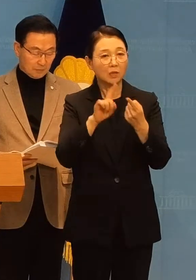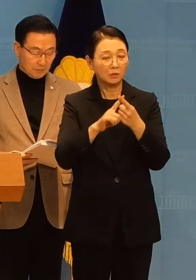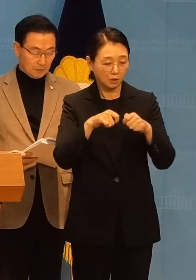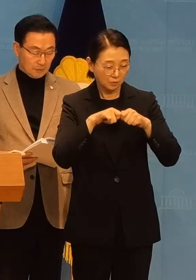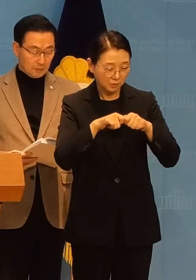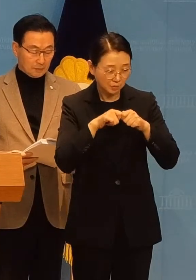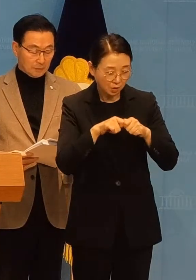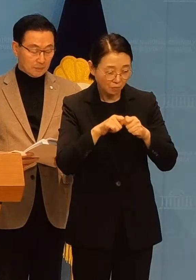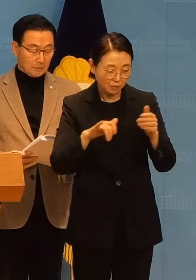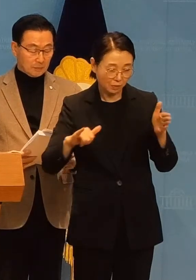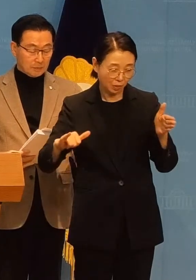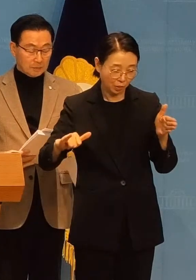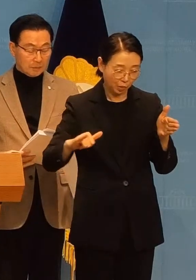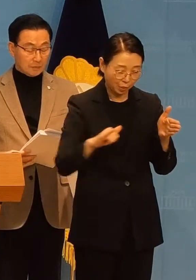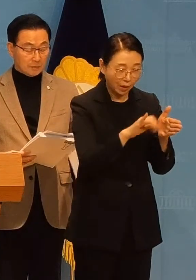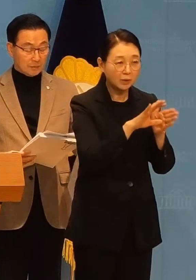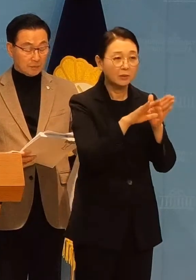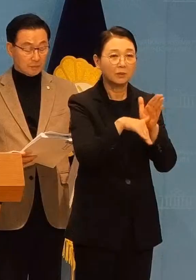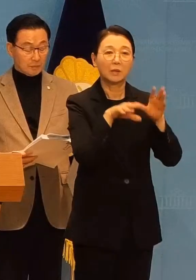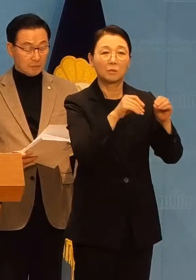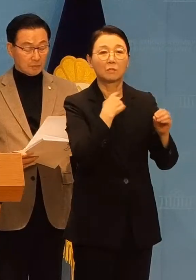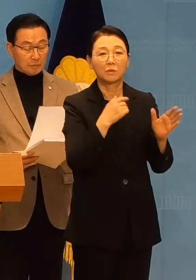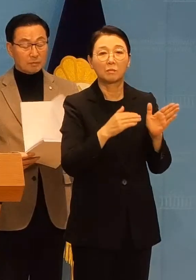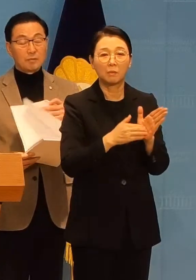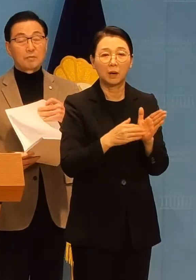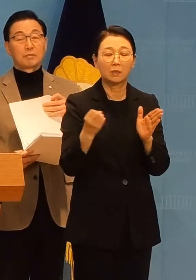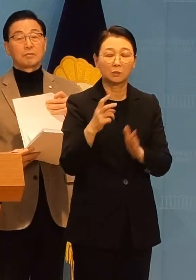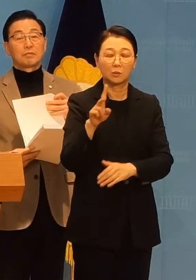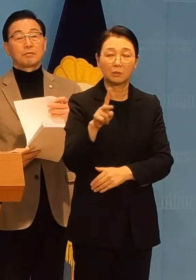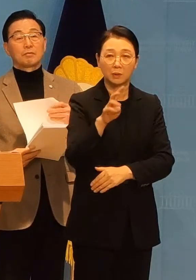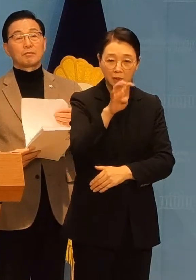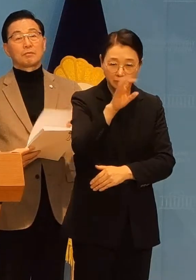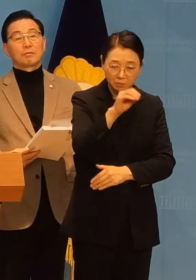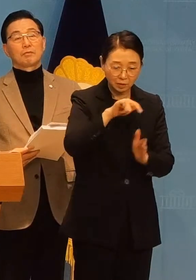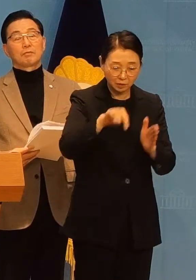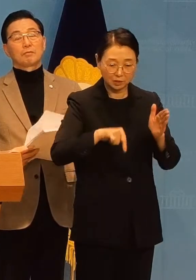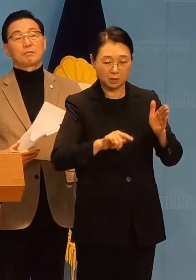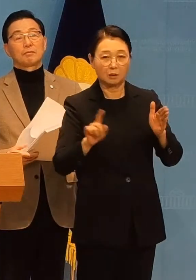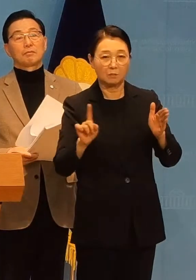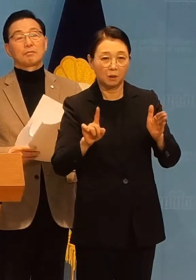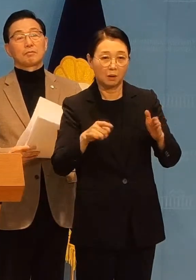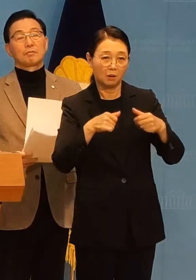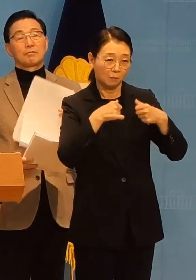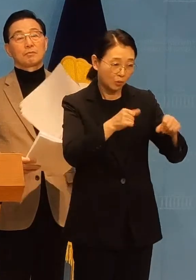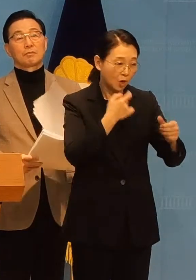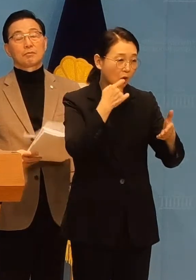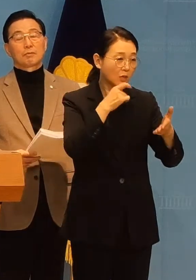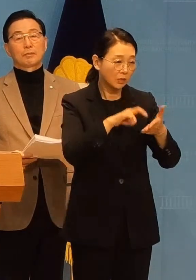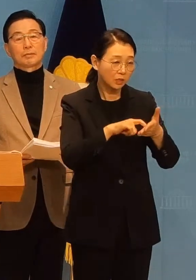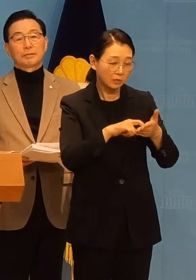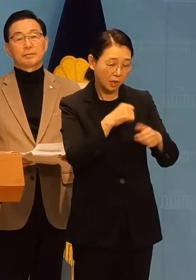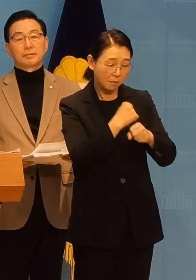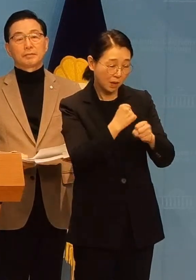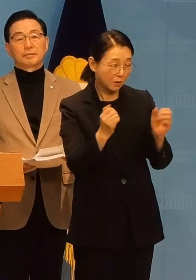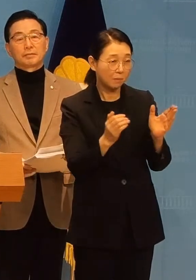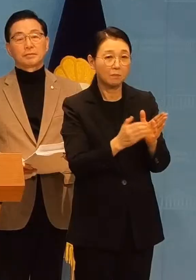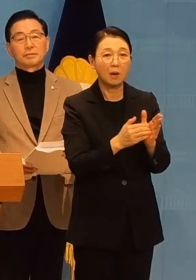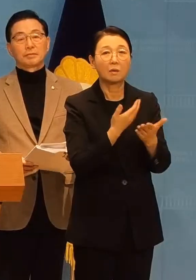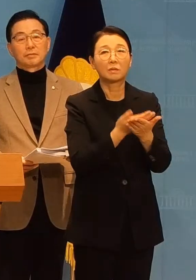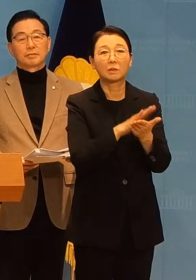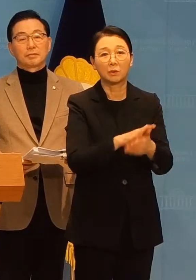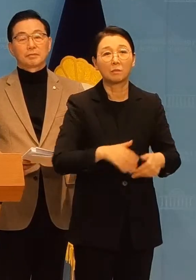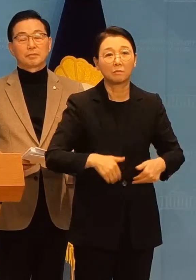접근 활주로 착륙대 종단에서 240m 이내에는 부서지기 쉽게 개선했어야